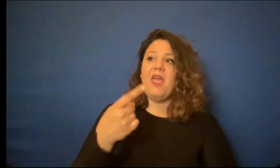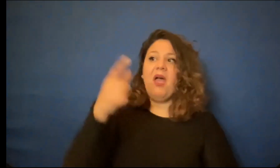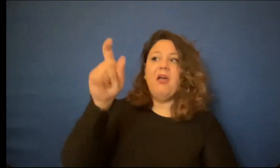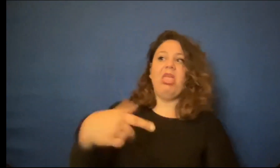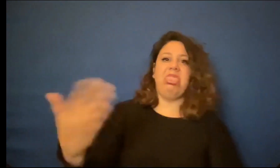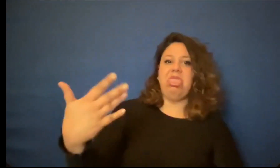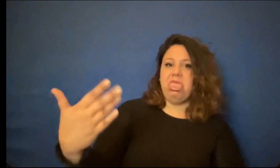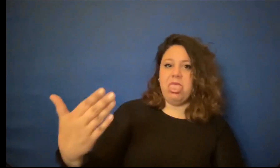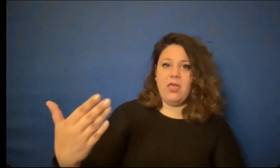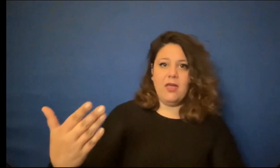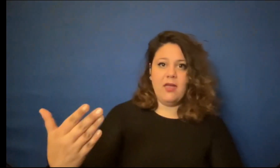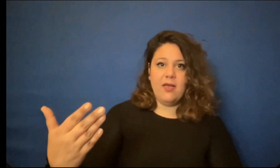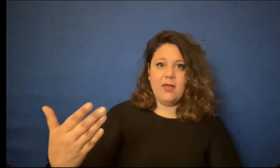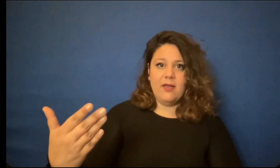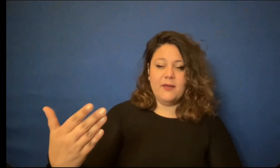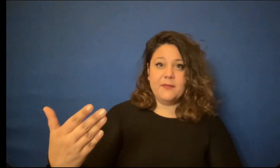nada,